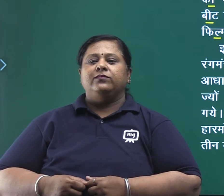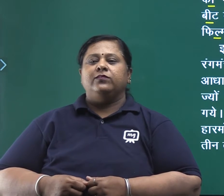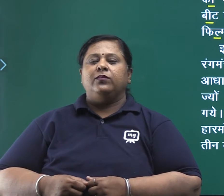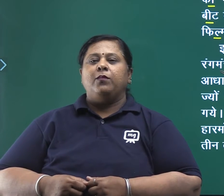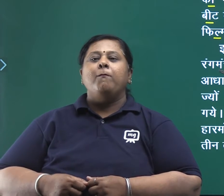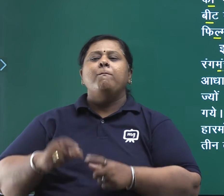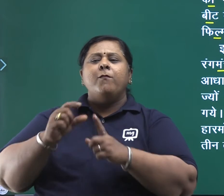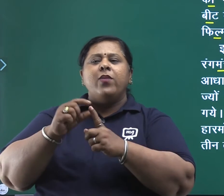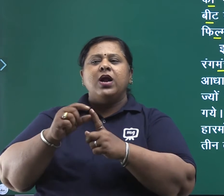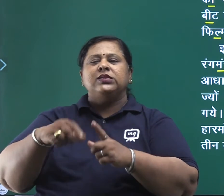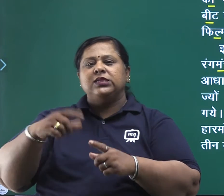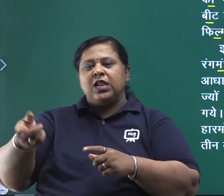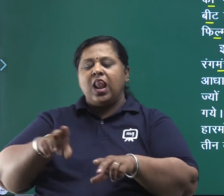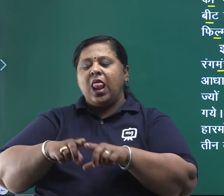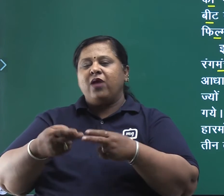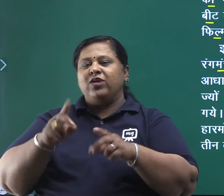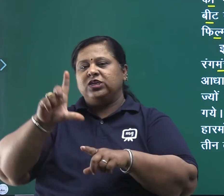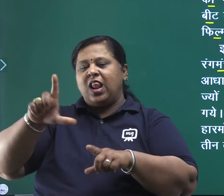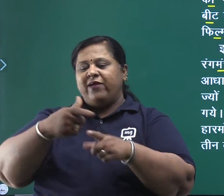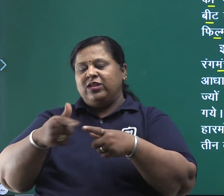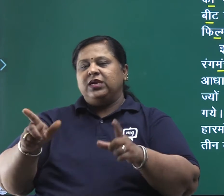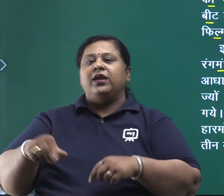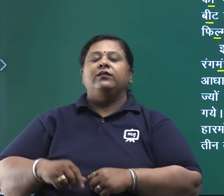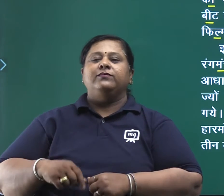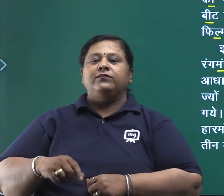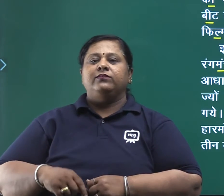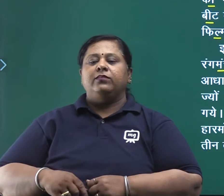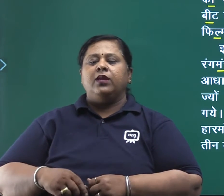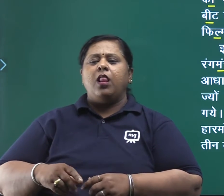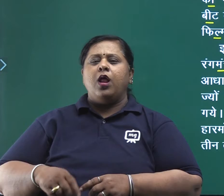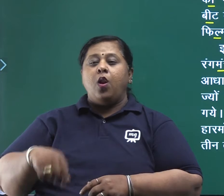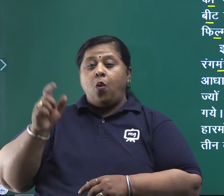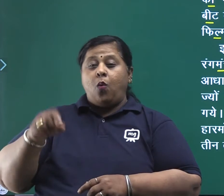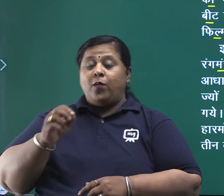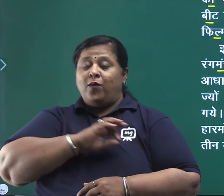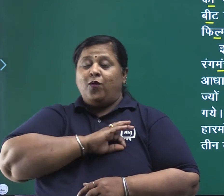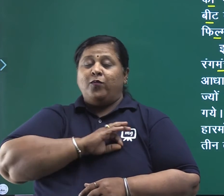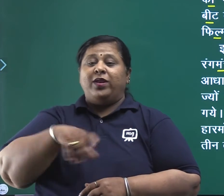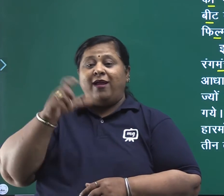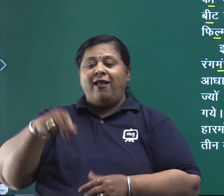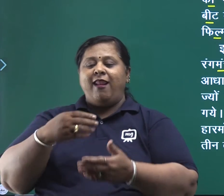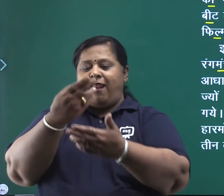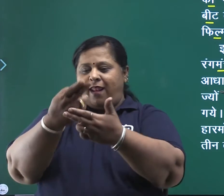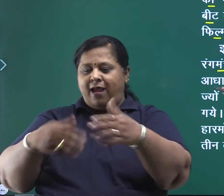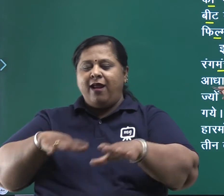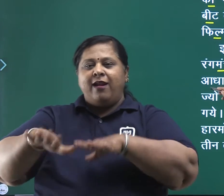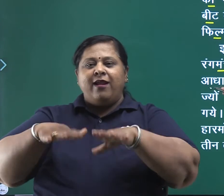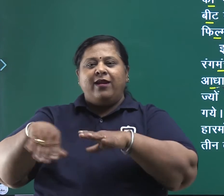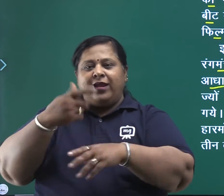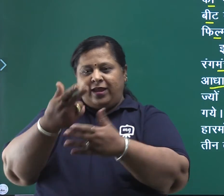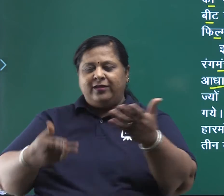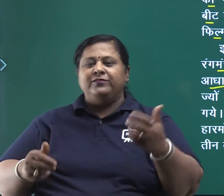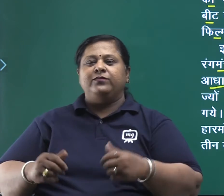पारसी रंगमंच के लोकप्रिय नाटक के